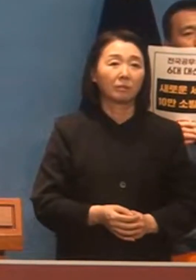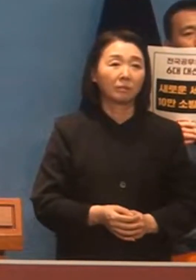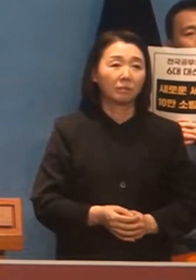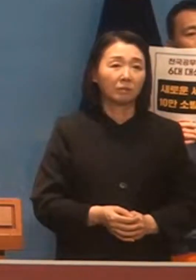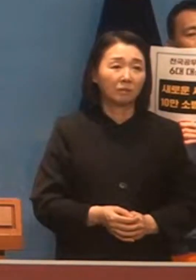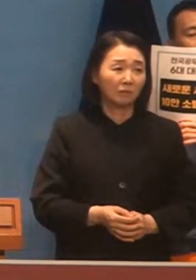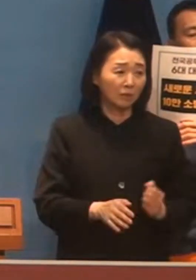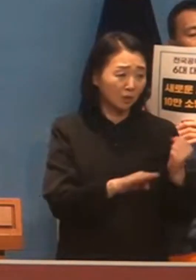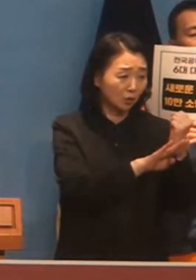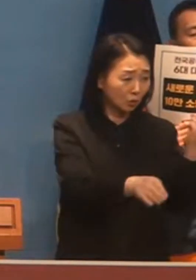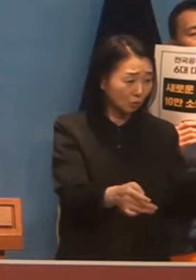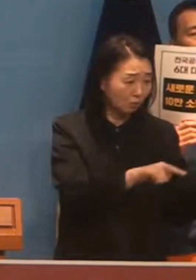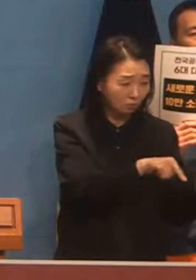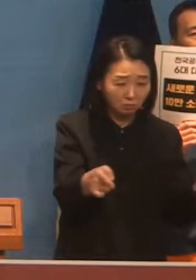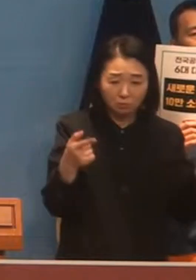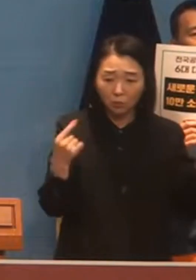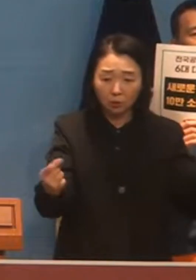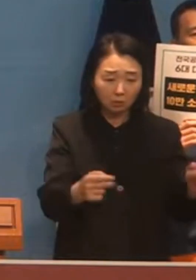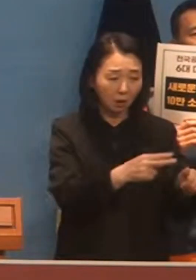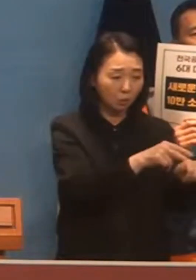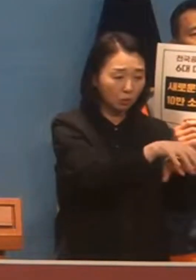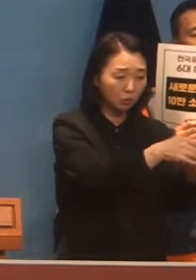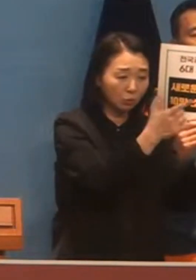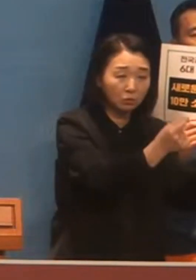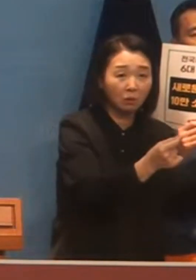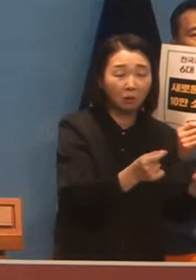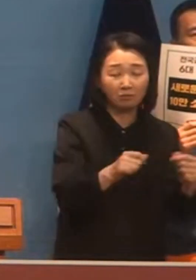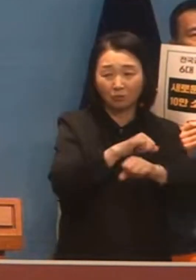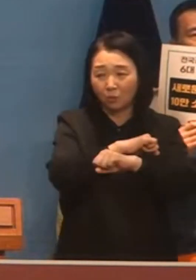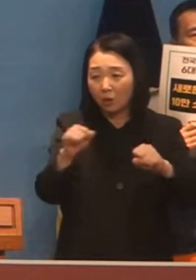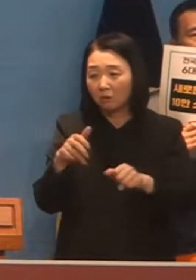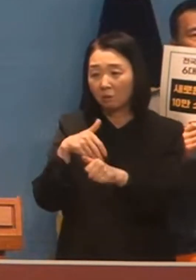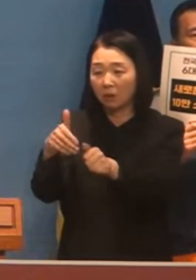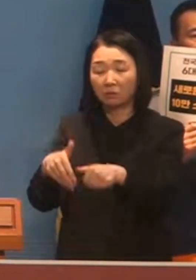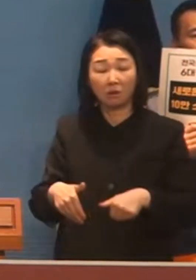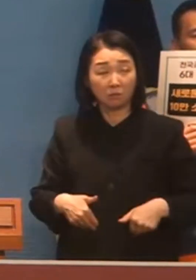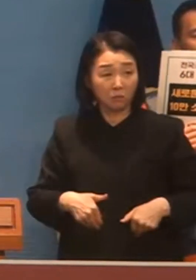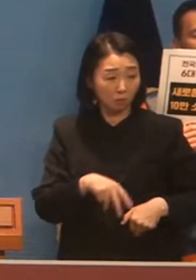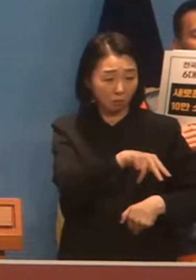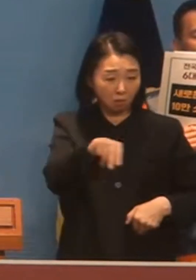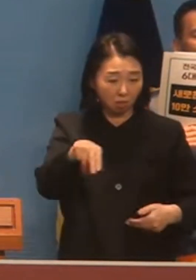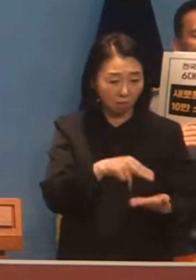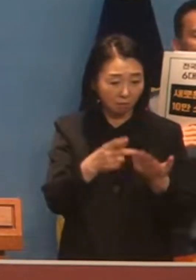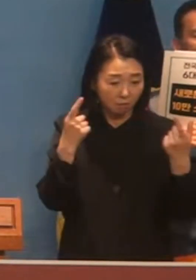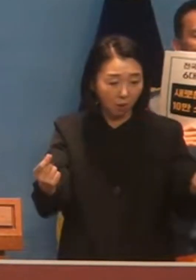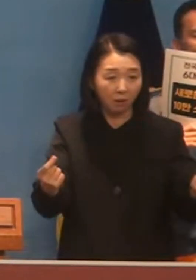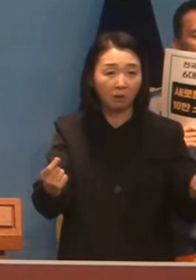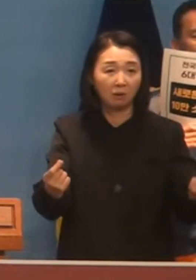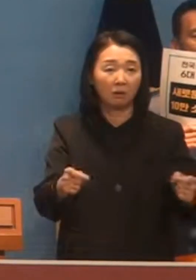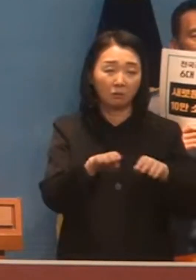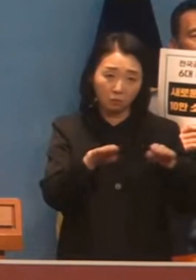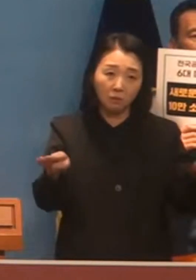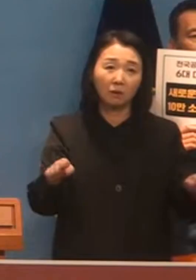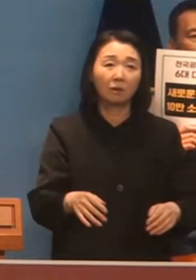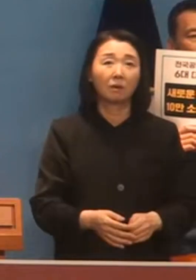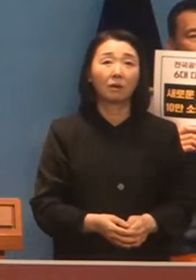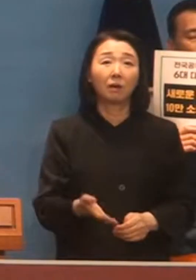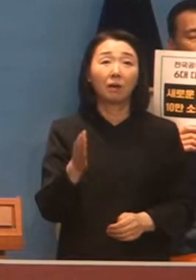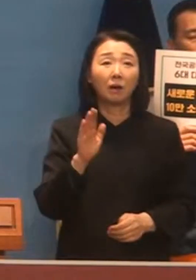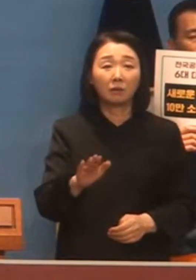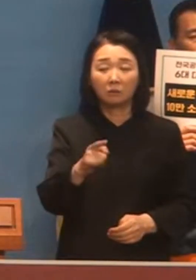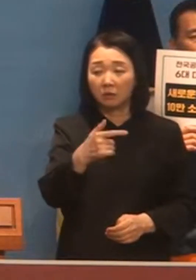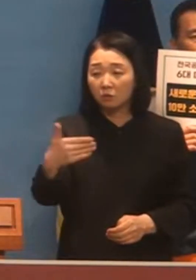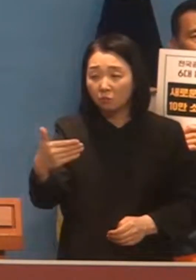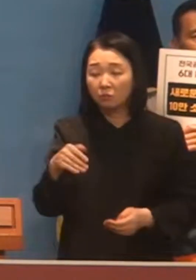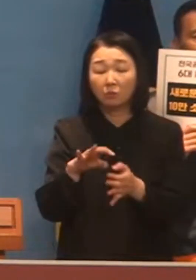같은 잣대라면 교사노조처럼 광역 단위로 배정을 해야 형평에도 맞고 공정한 거 아니겠습니까? 하지만